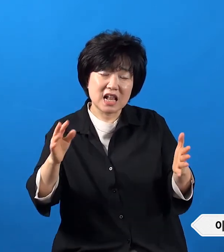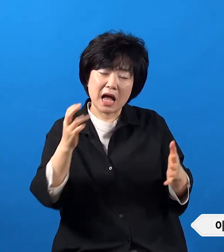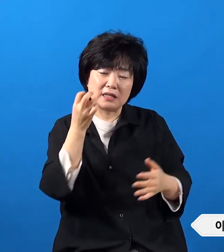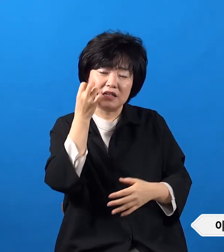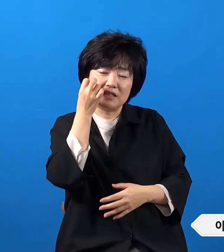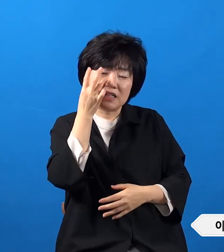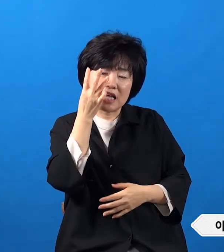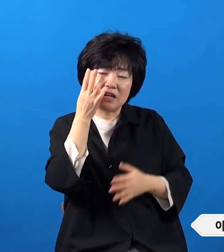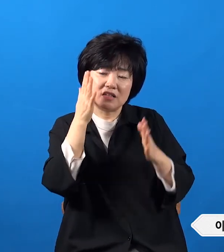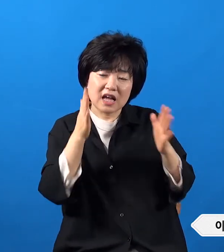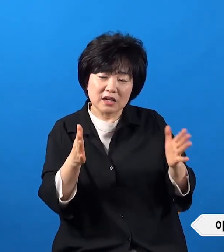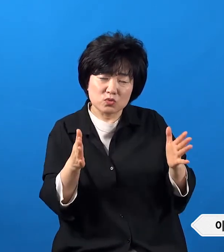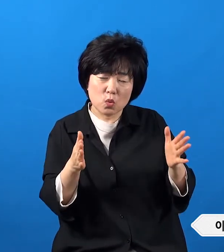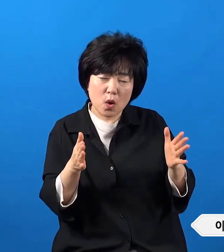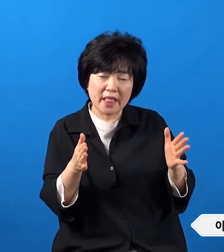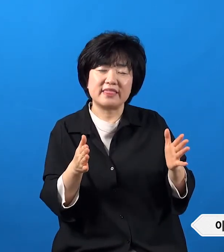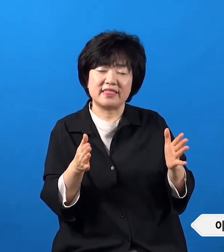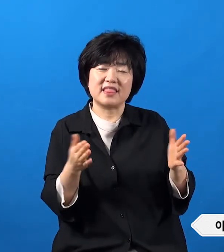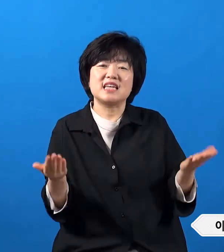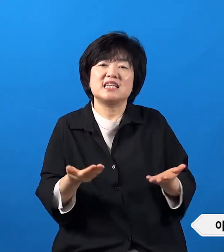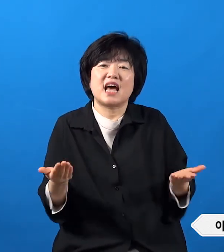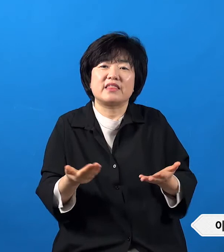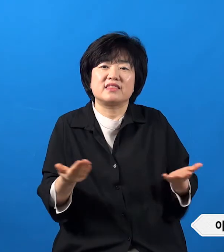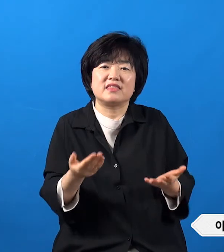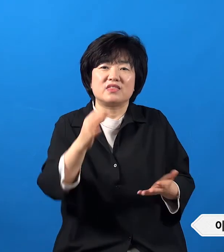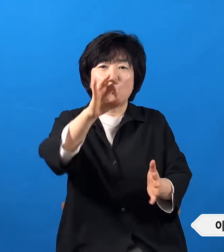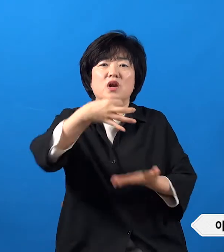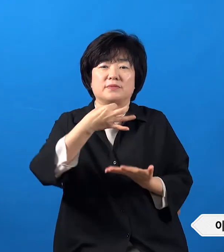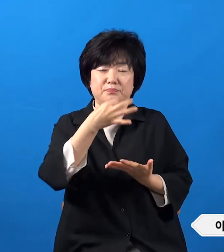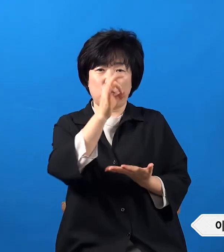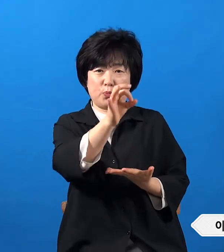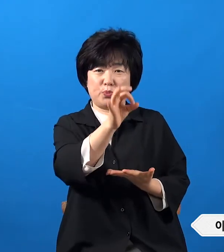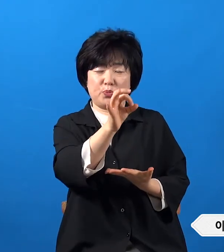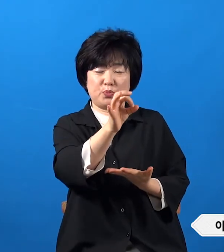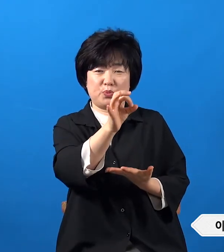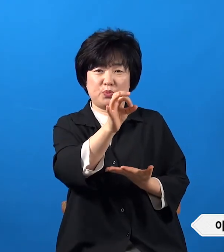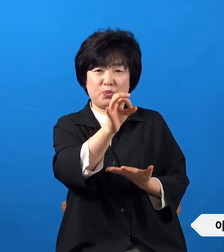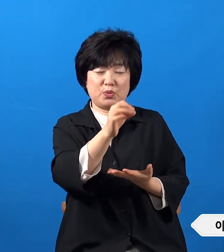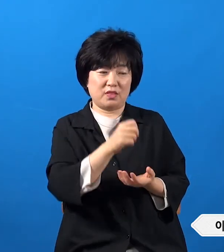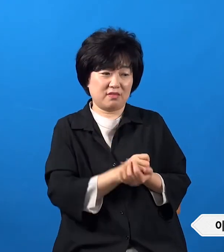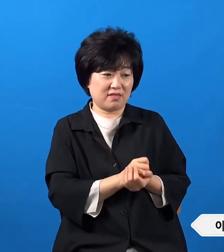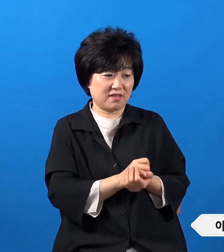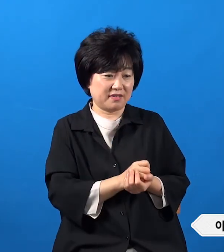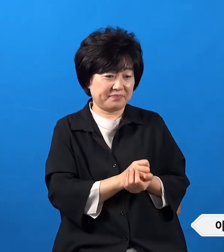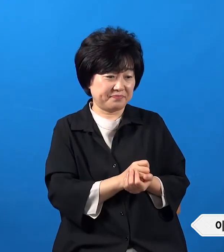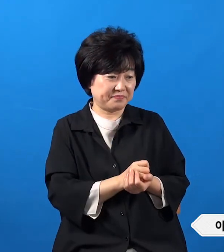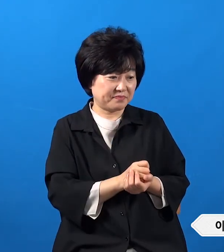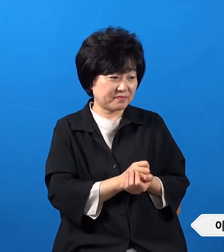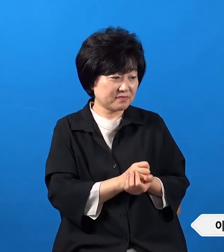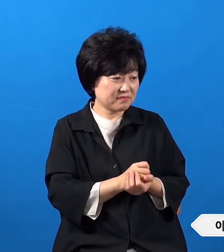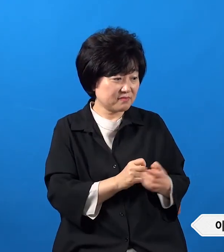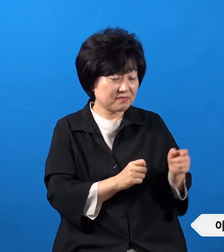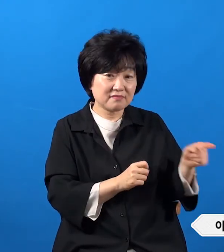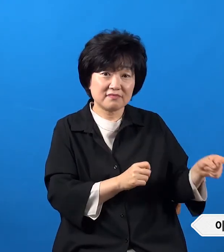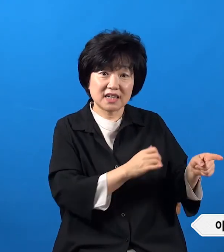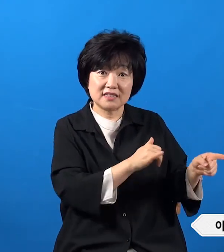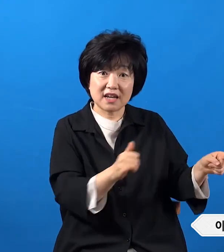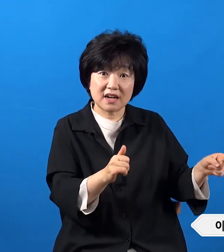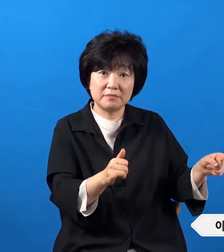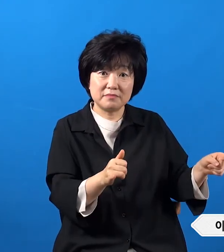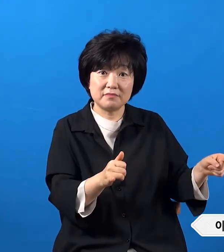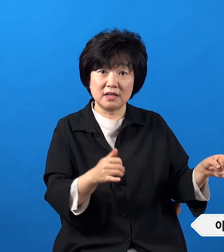석 달쯤 되는 임금이에요. 자, 그런데 이 사람은 몇 년만큼의 빚을